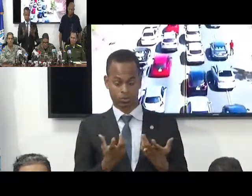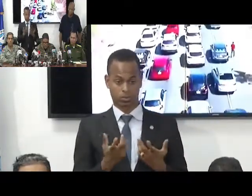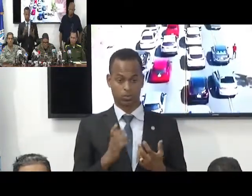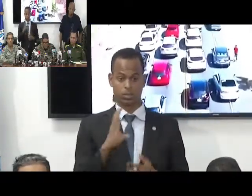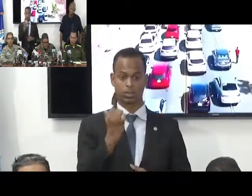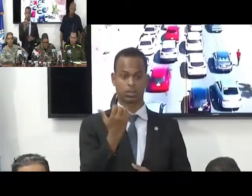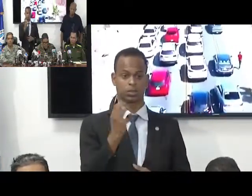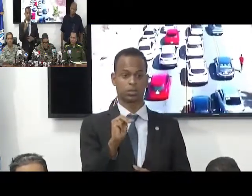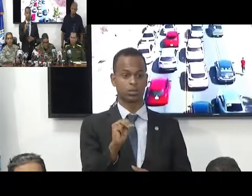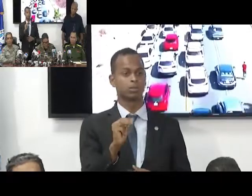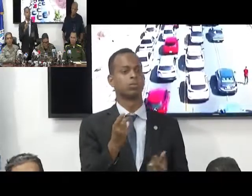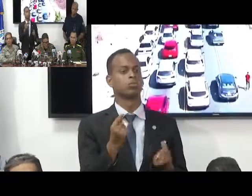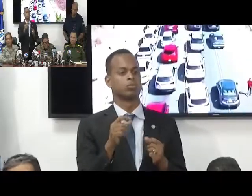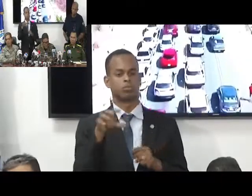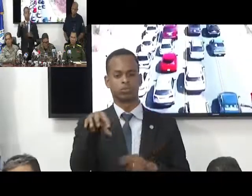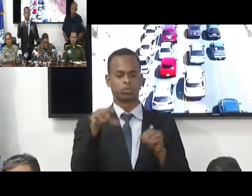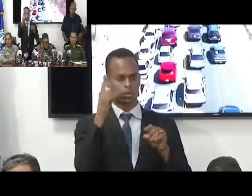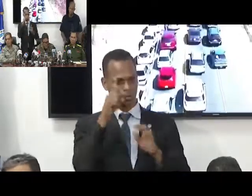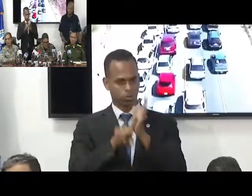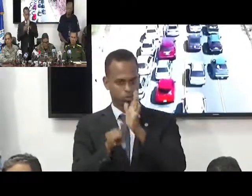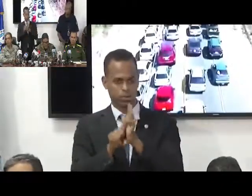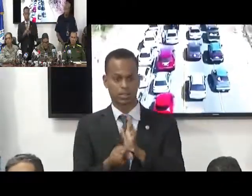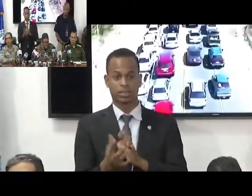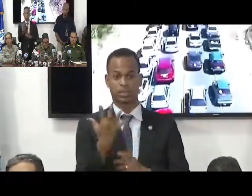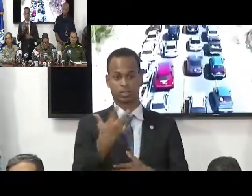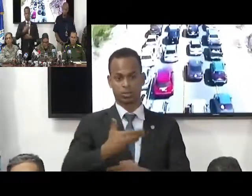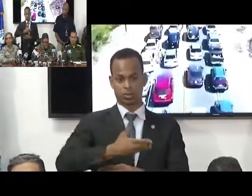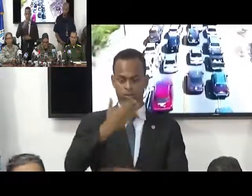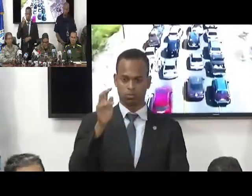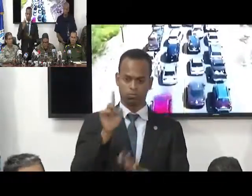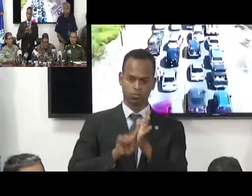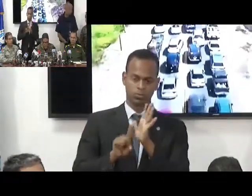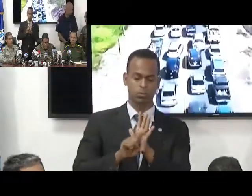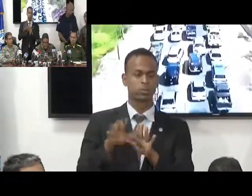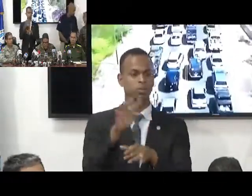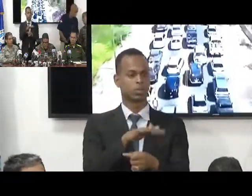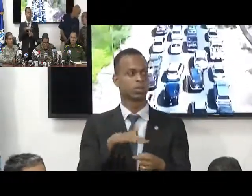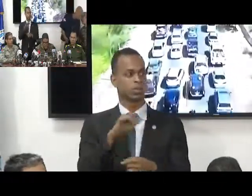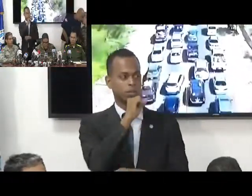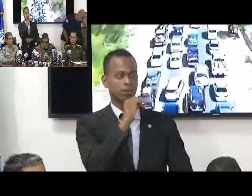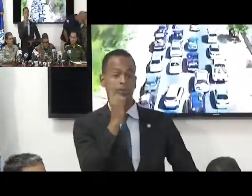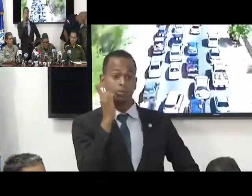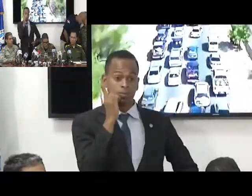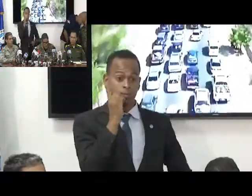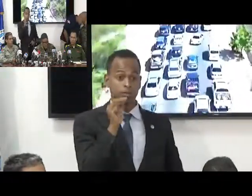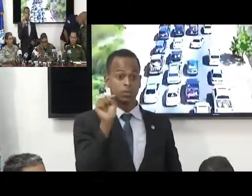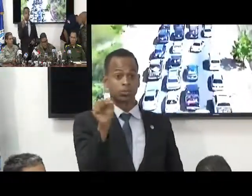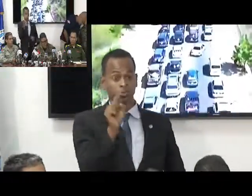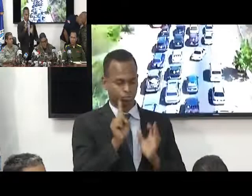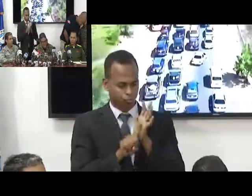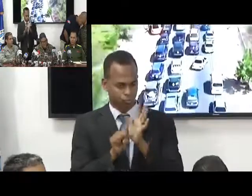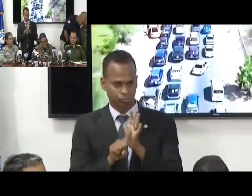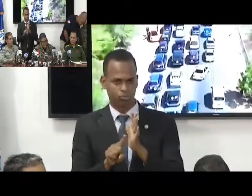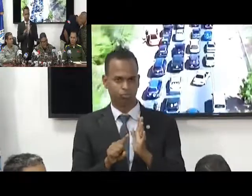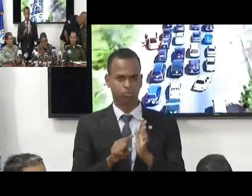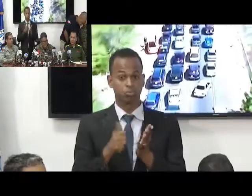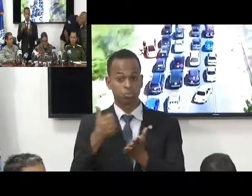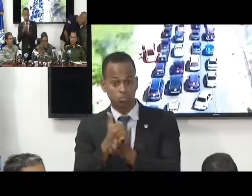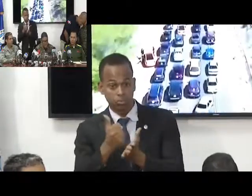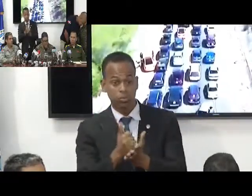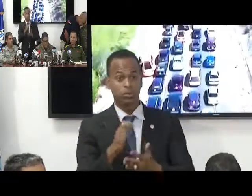SECOM, estableció puntos de chequeos en los 5 peajes principales de la ciudad de Santo Domingo, donde fueron inspeccionados y